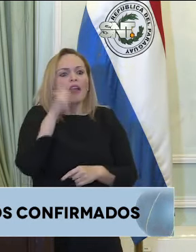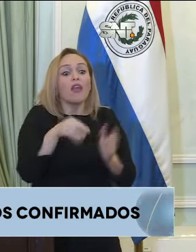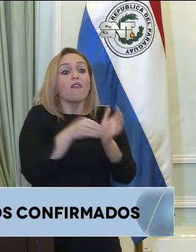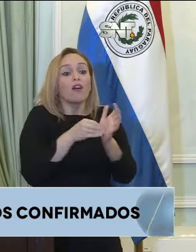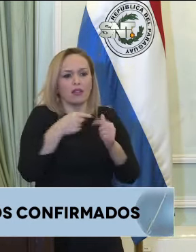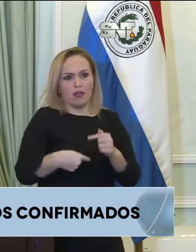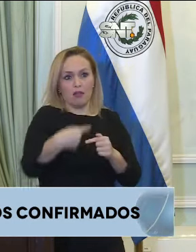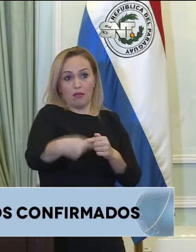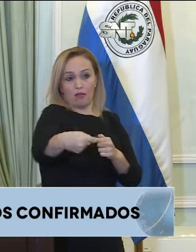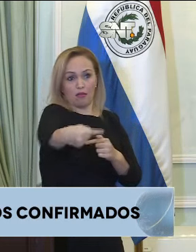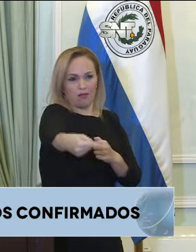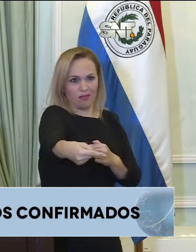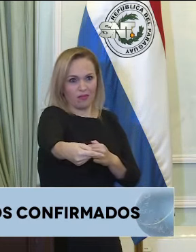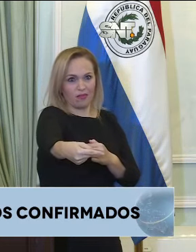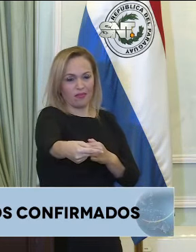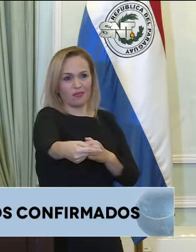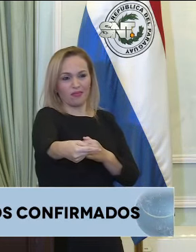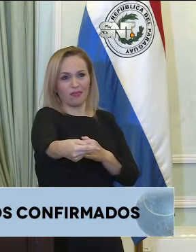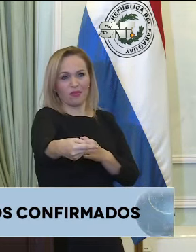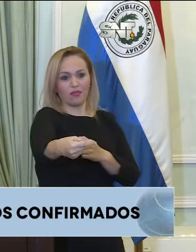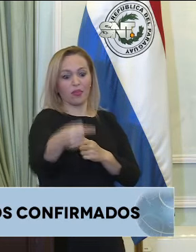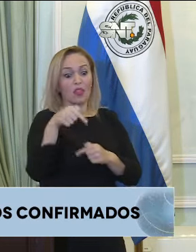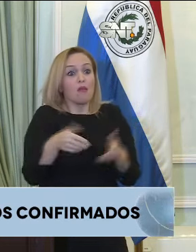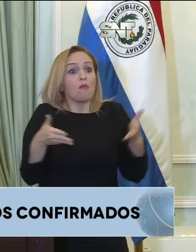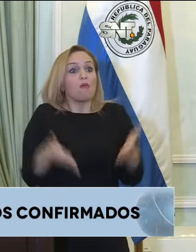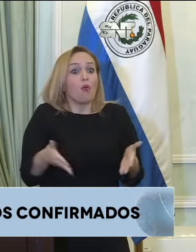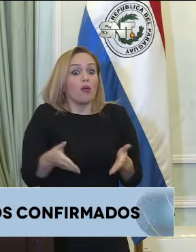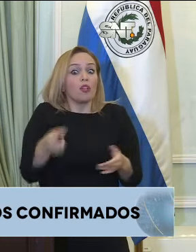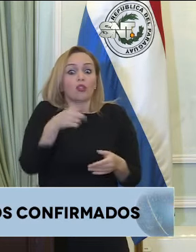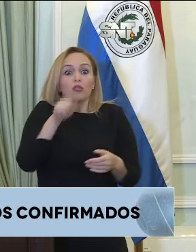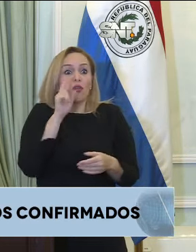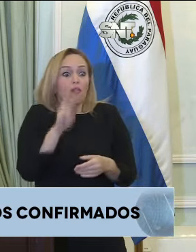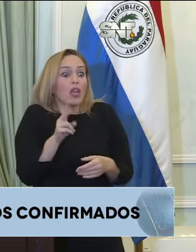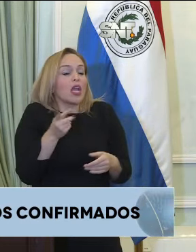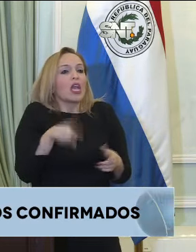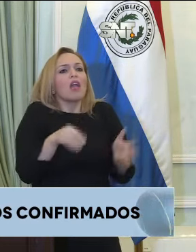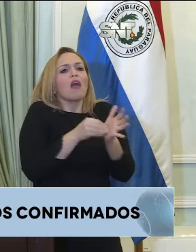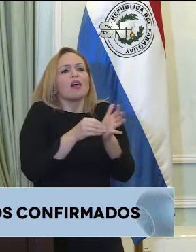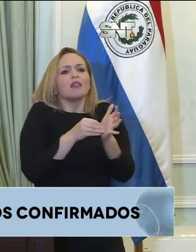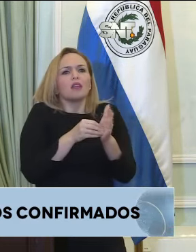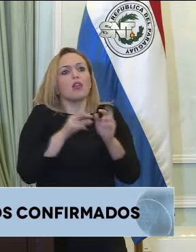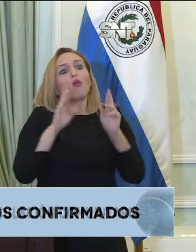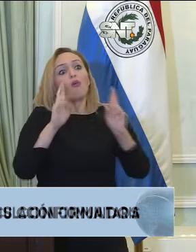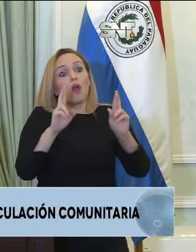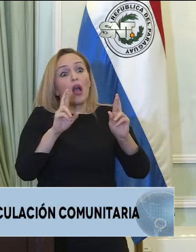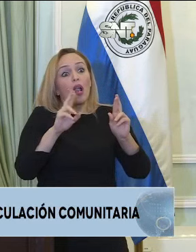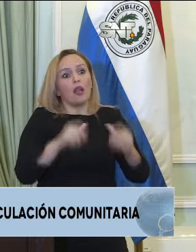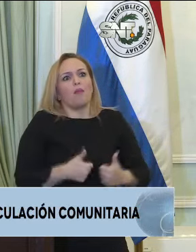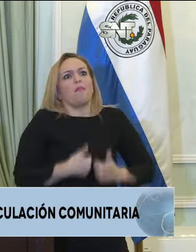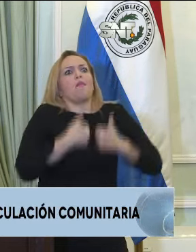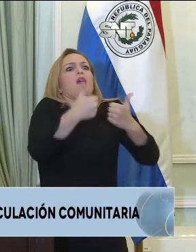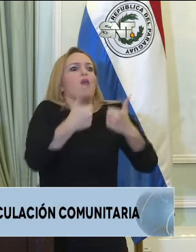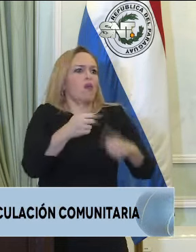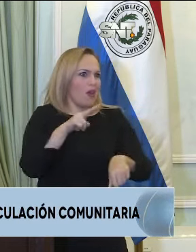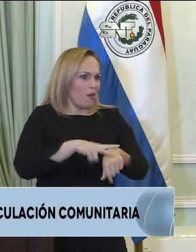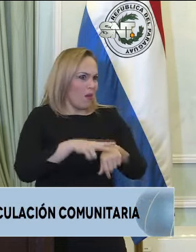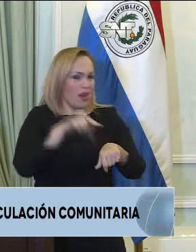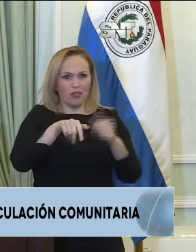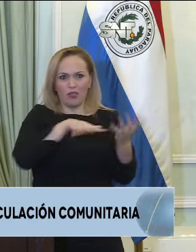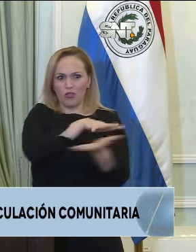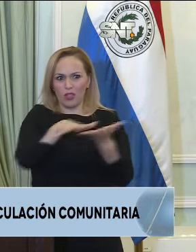lo que va a ser después, en lo que va a ser el momento en el que los paraguayos nos reencontremos ya en un nuevo Paraguay después de esta